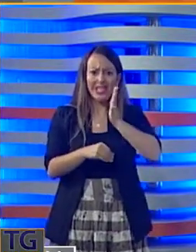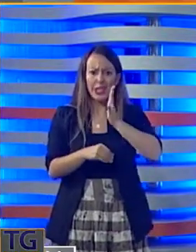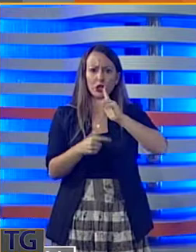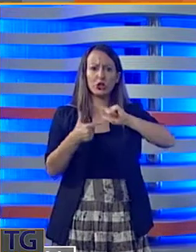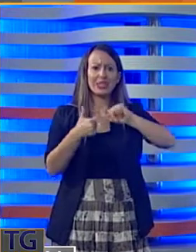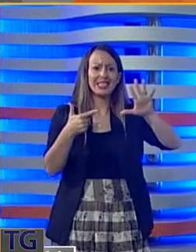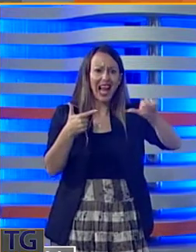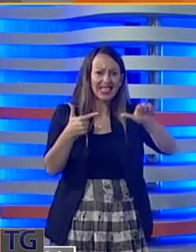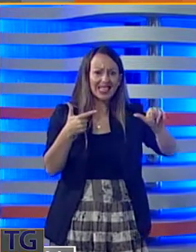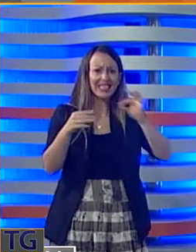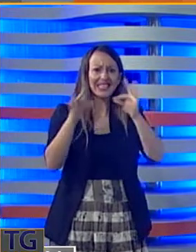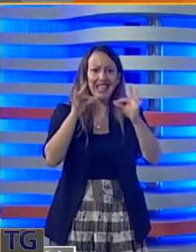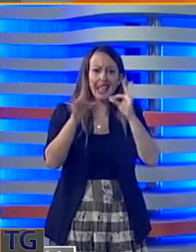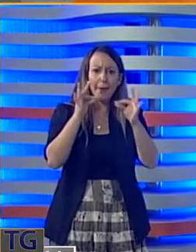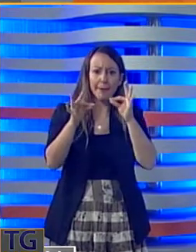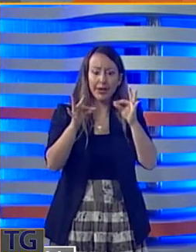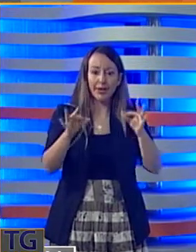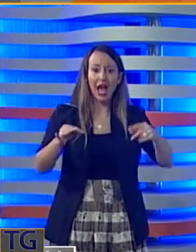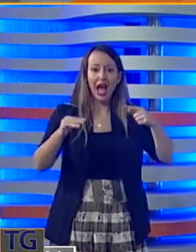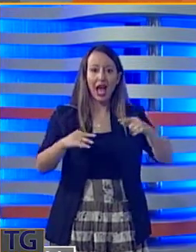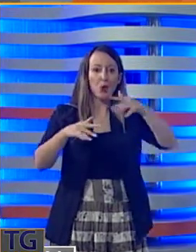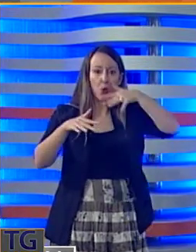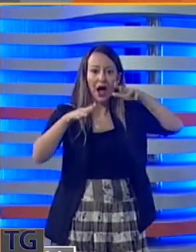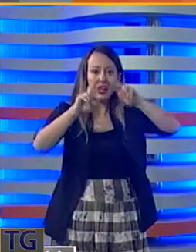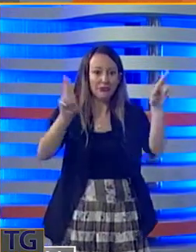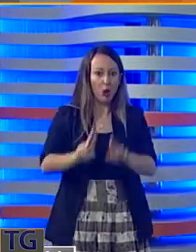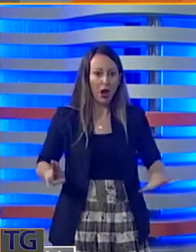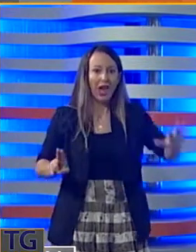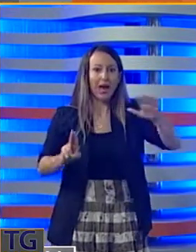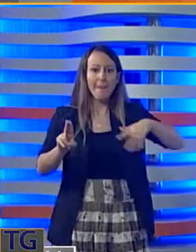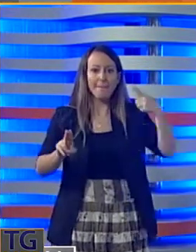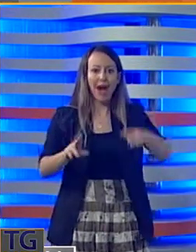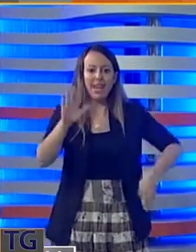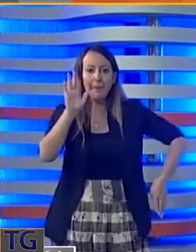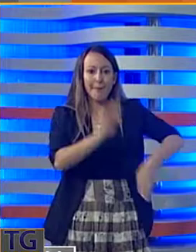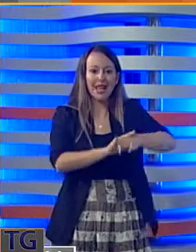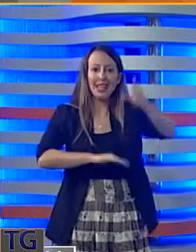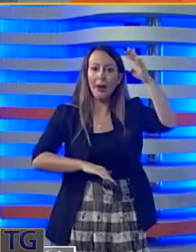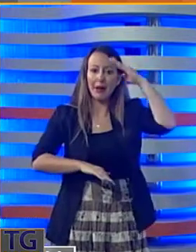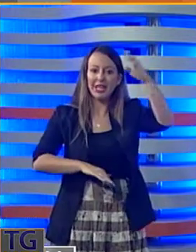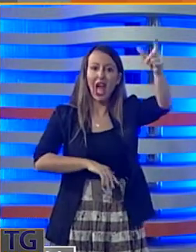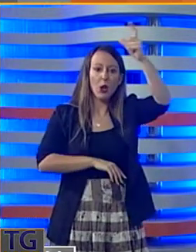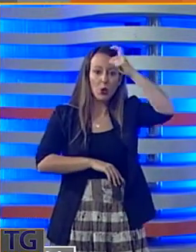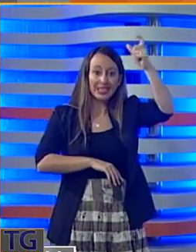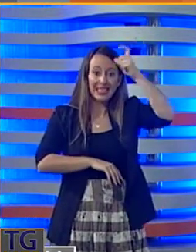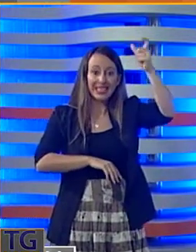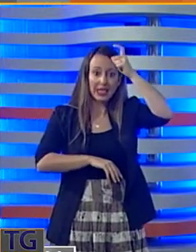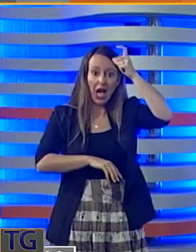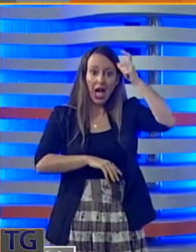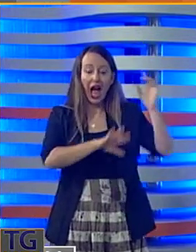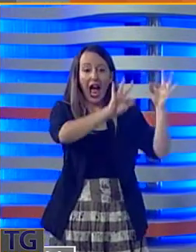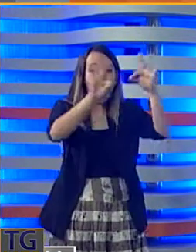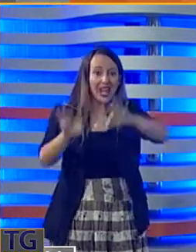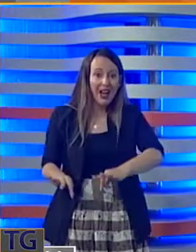16 settembre in acque internazionali da parte di militari tunisini, arriveranno nella notte a Mazara